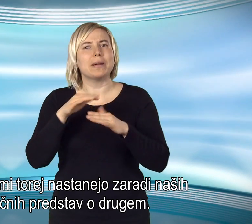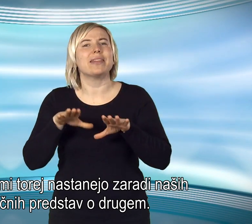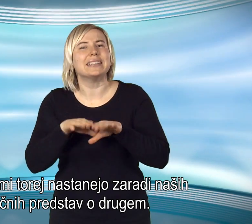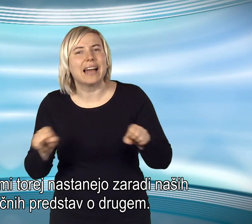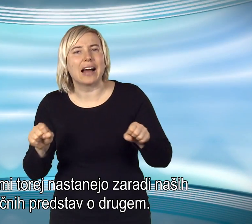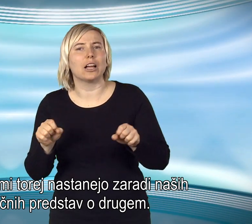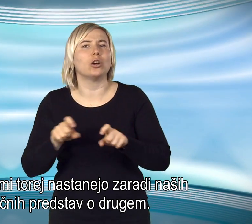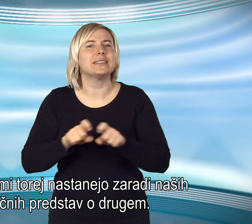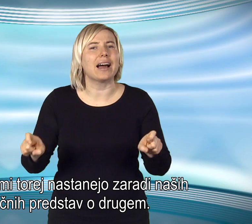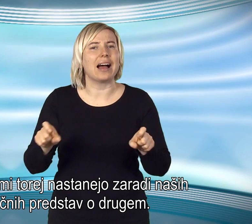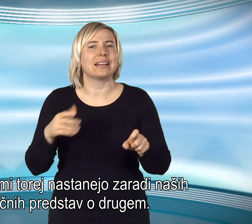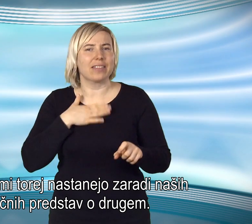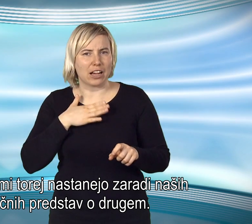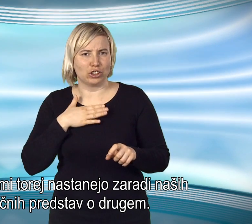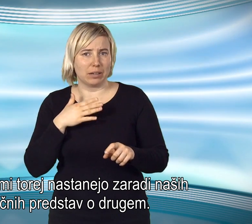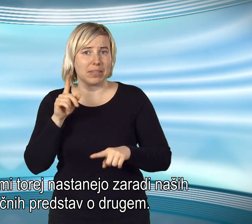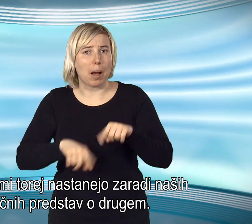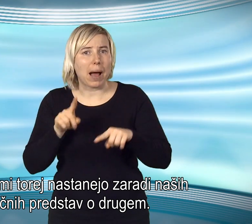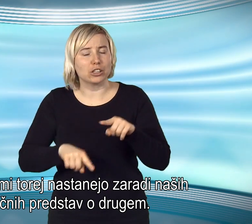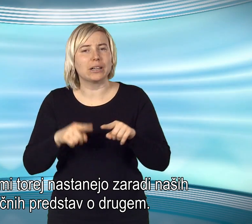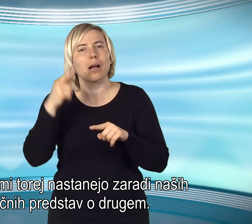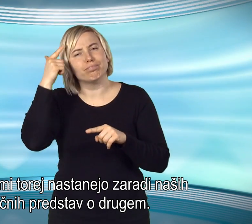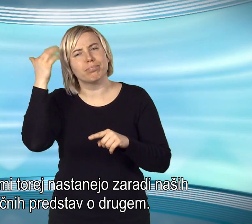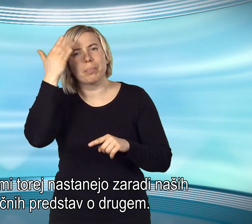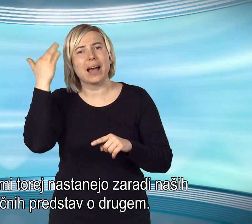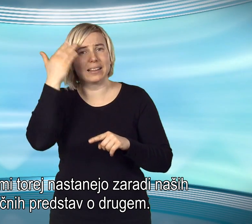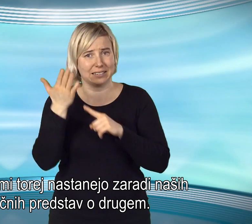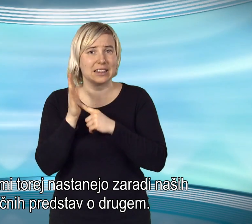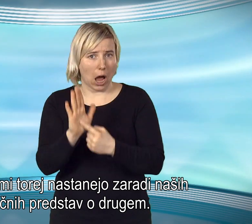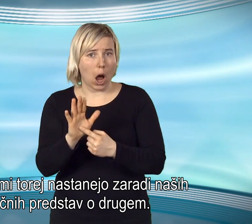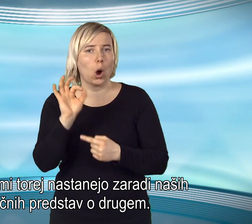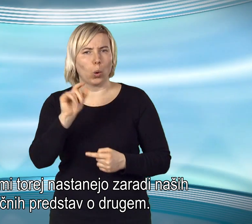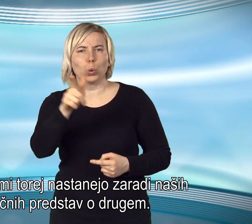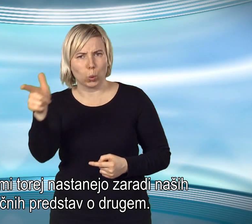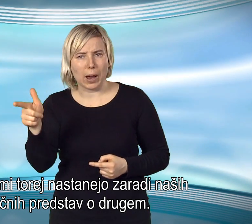Nesporazumi torej nastanejo zaradi naših napačnih predstav o drugem.